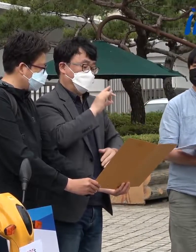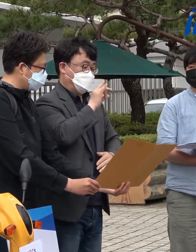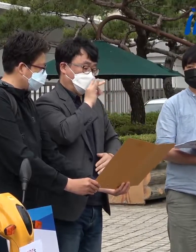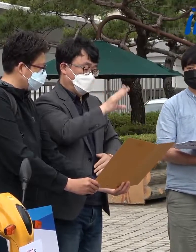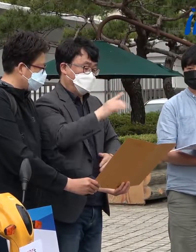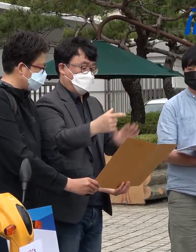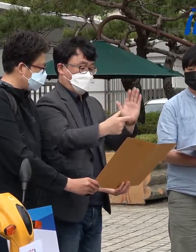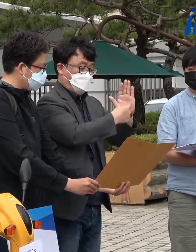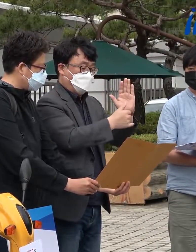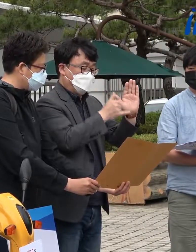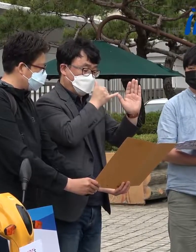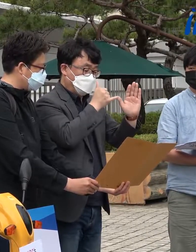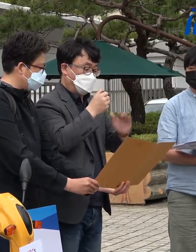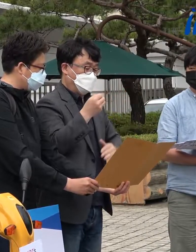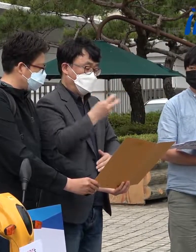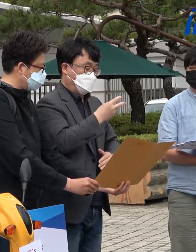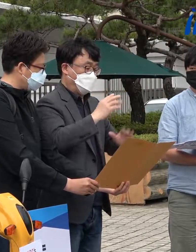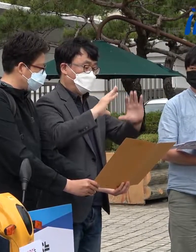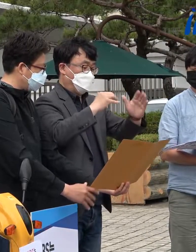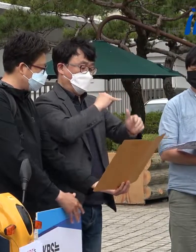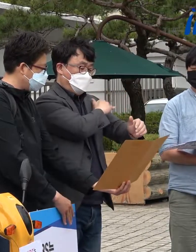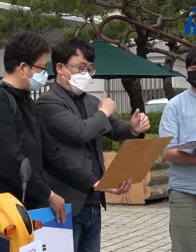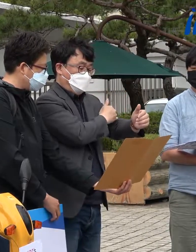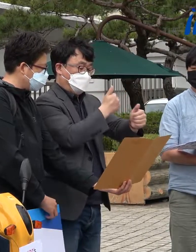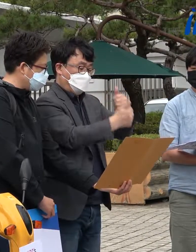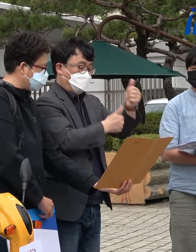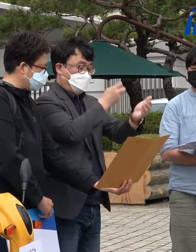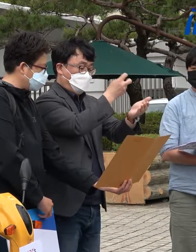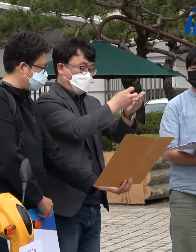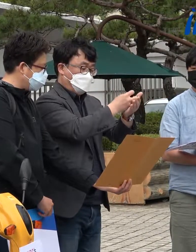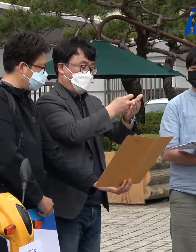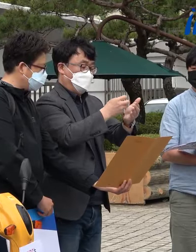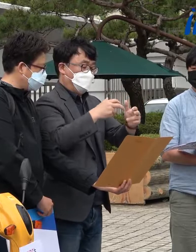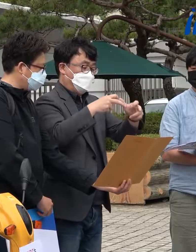영역에서 차별하면 안 된다고 명시되어 있습니다. 그리고